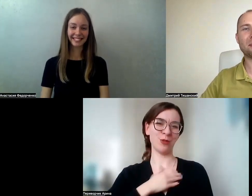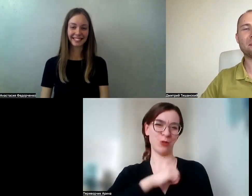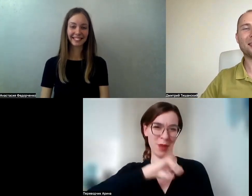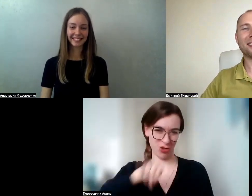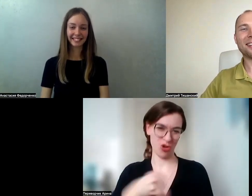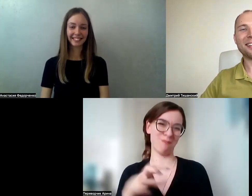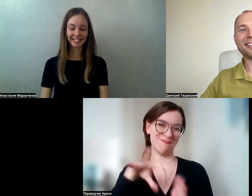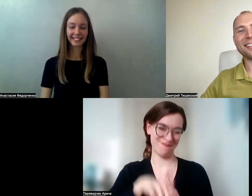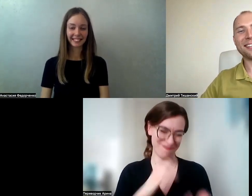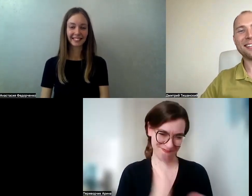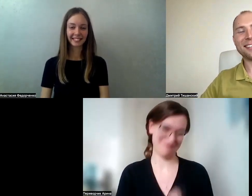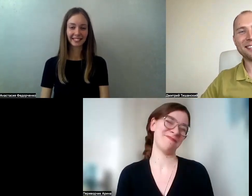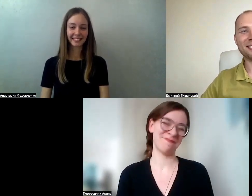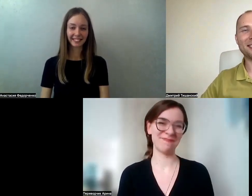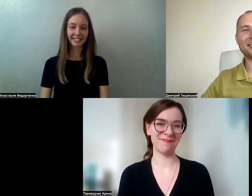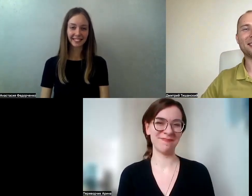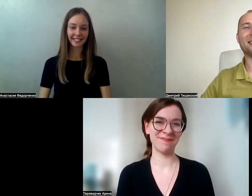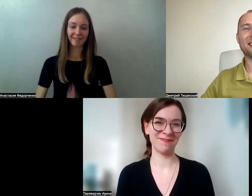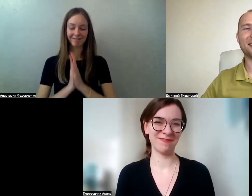Superjump.